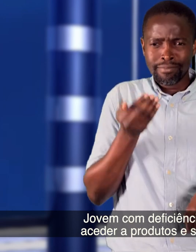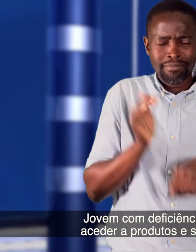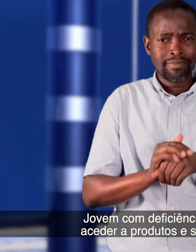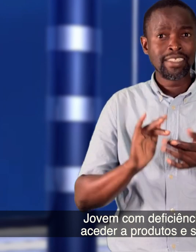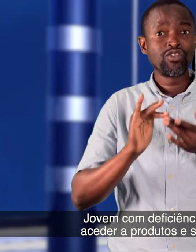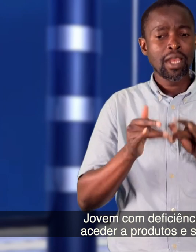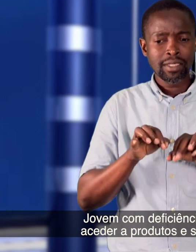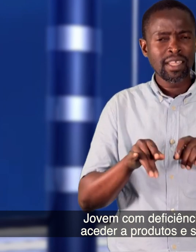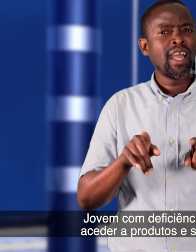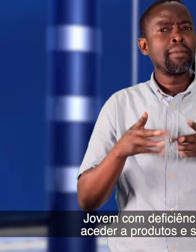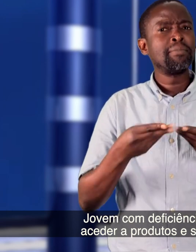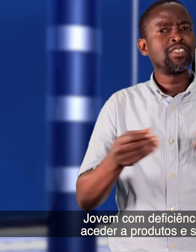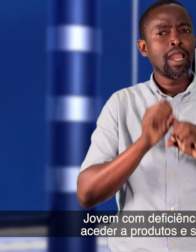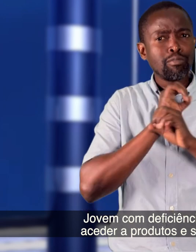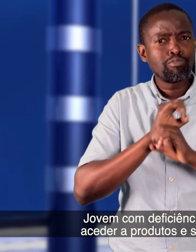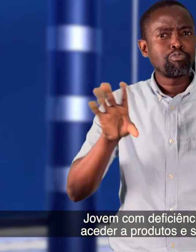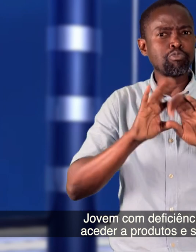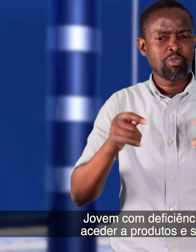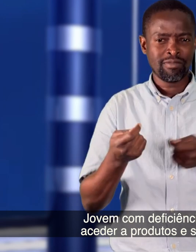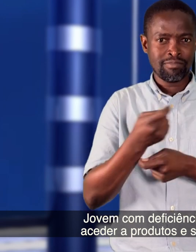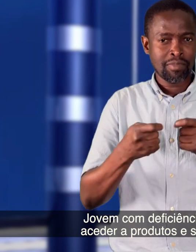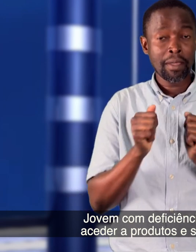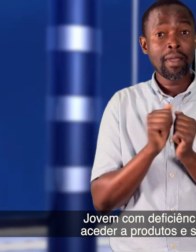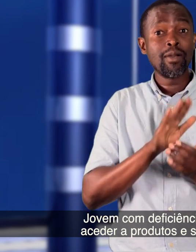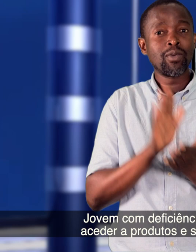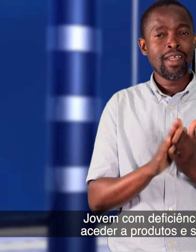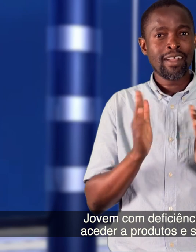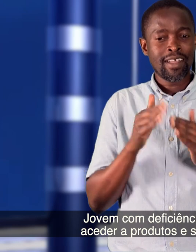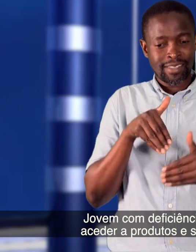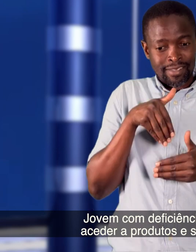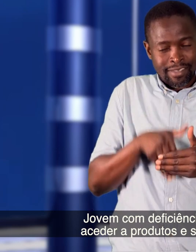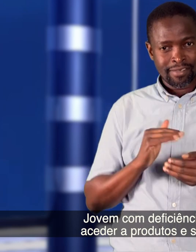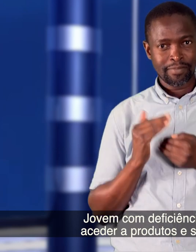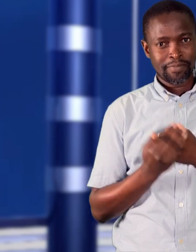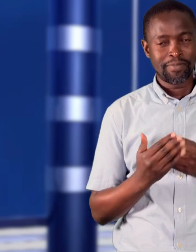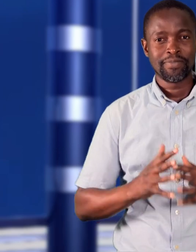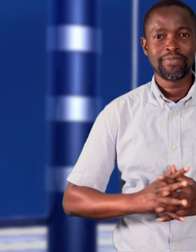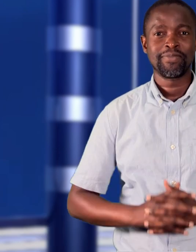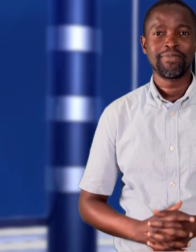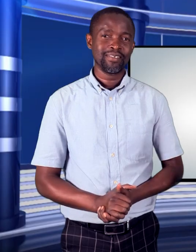plataforma que permite aceder a produtos e serviços em contexto de confinamento.